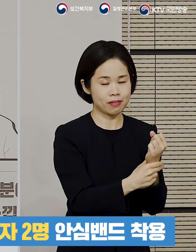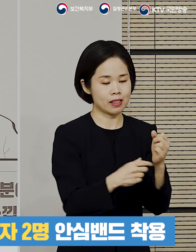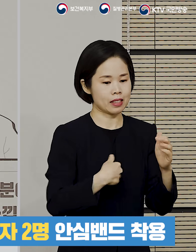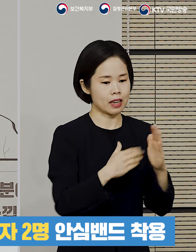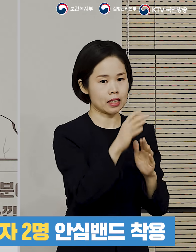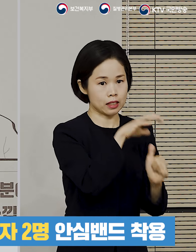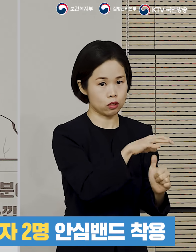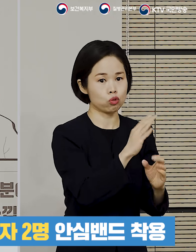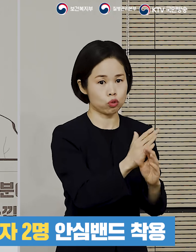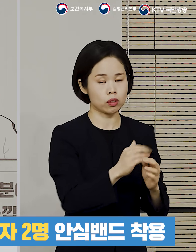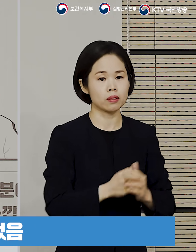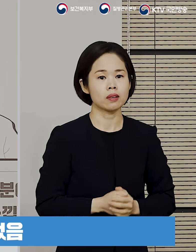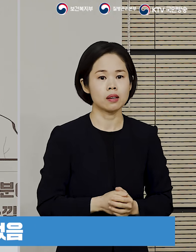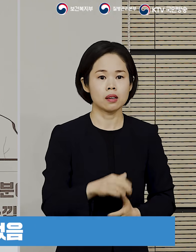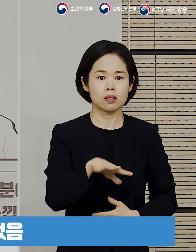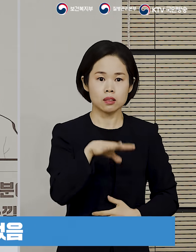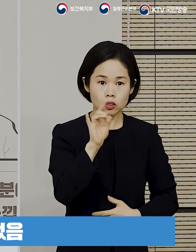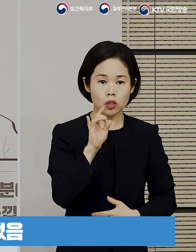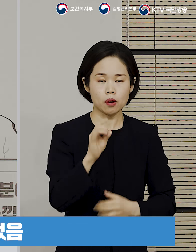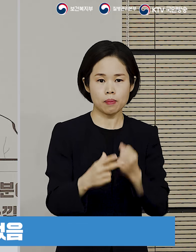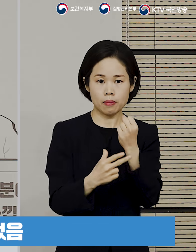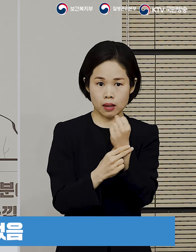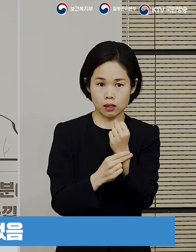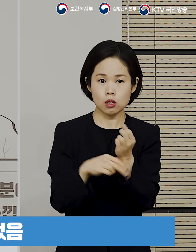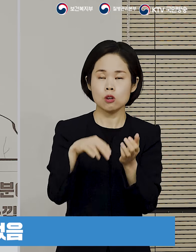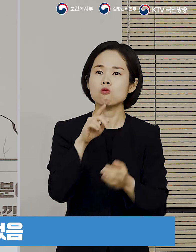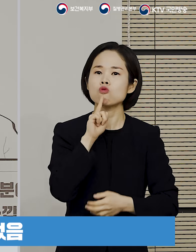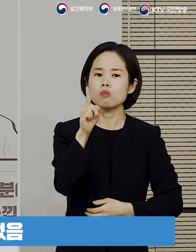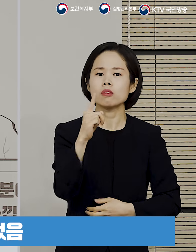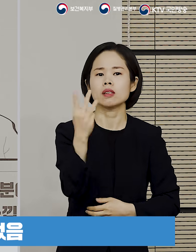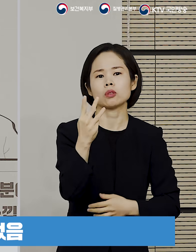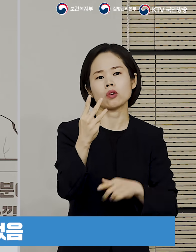후에 자가격리 중에 있습니다. 그리고 처음에